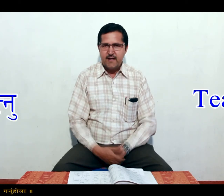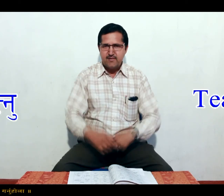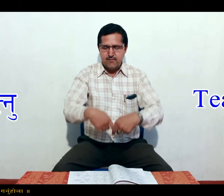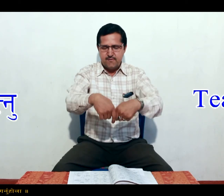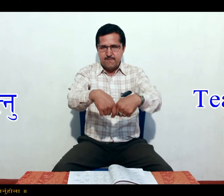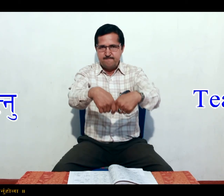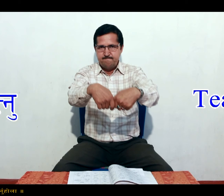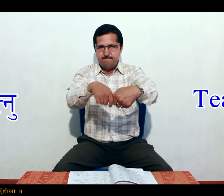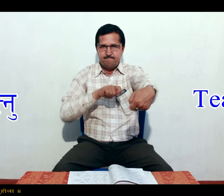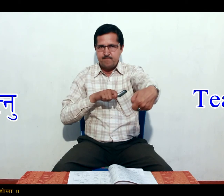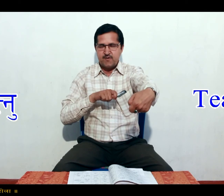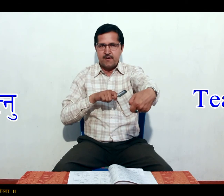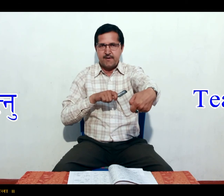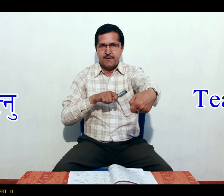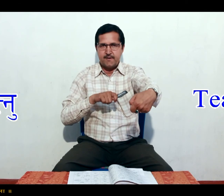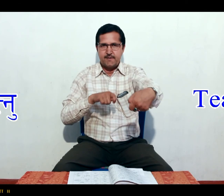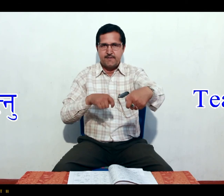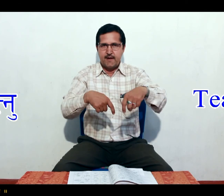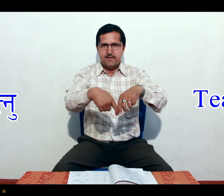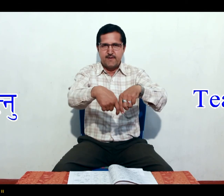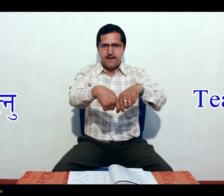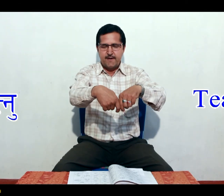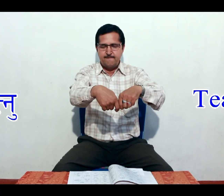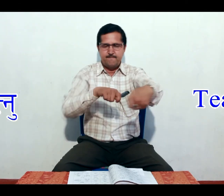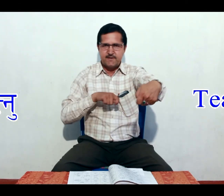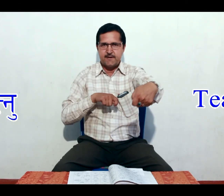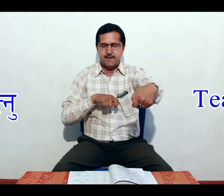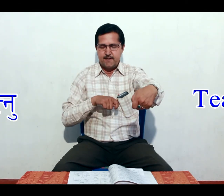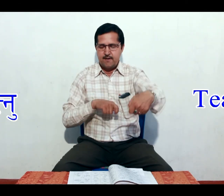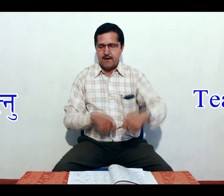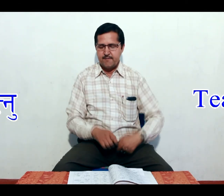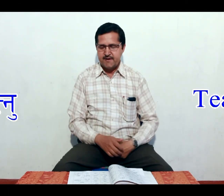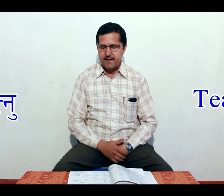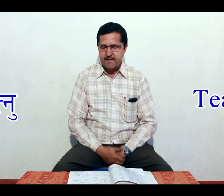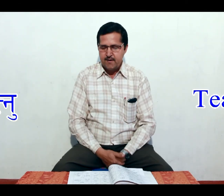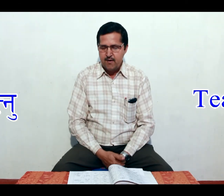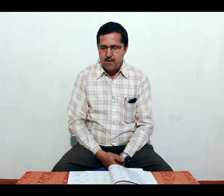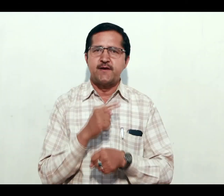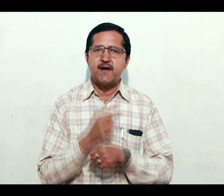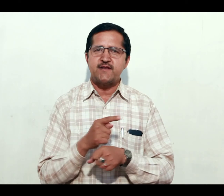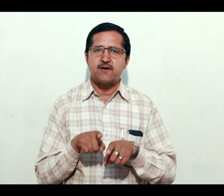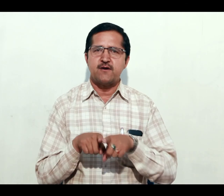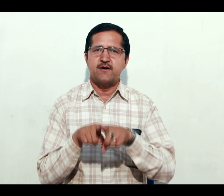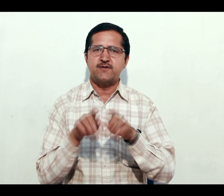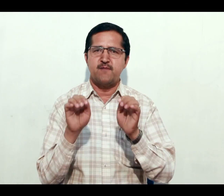च्यात्नु गर्ने, च्यात्नु भन्दाखेरि यसरी अगाडि पछाडि, क्रियासँग